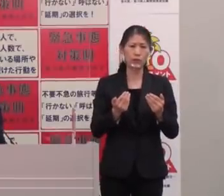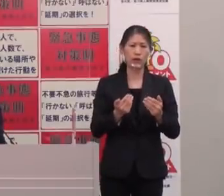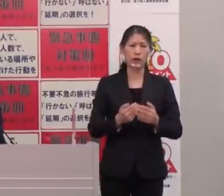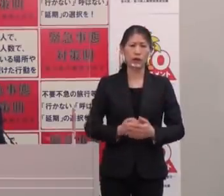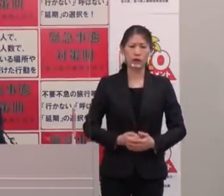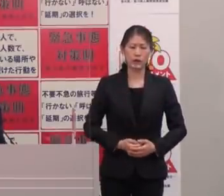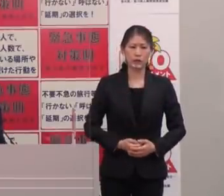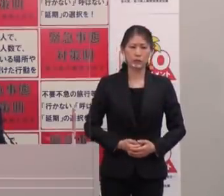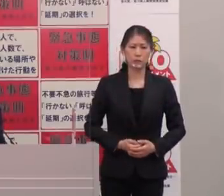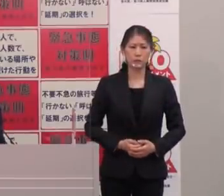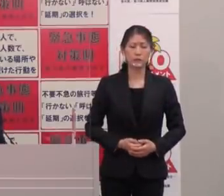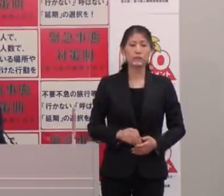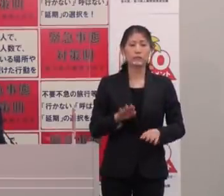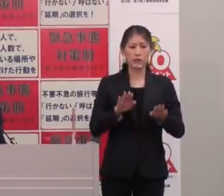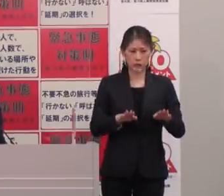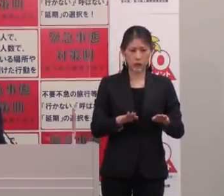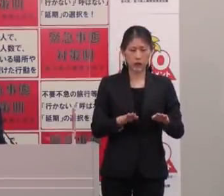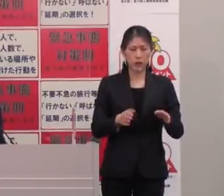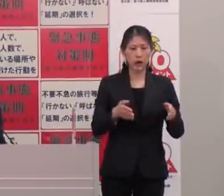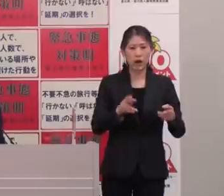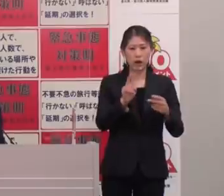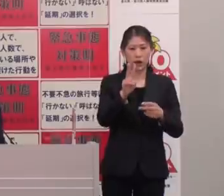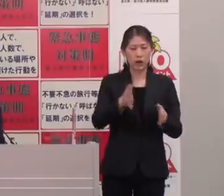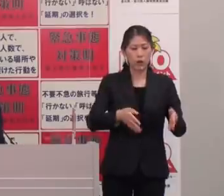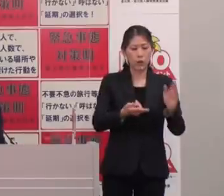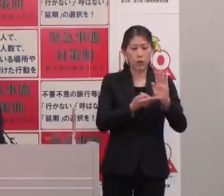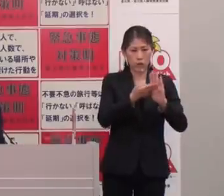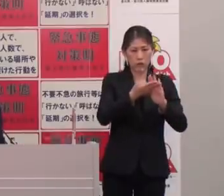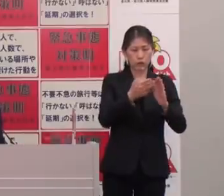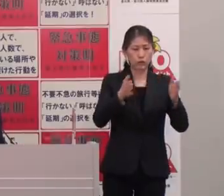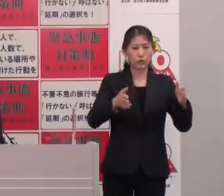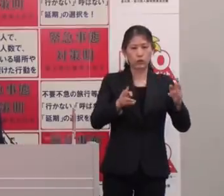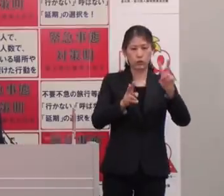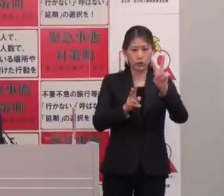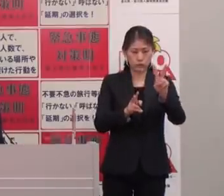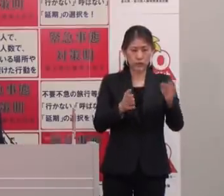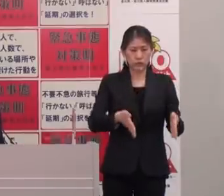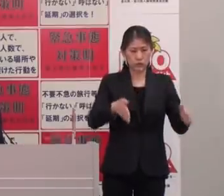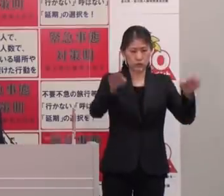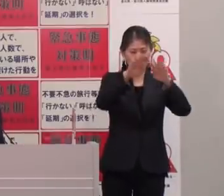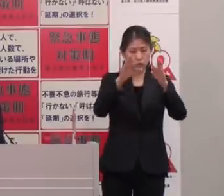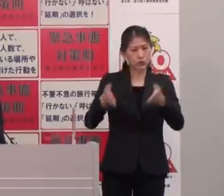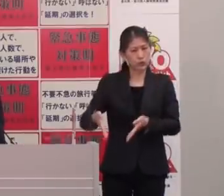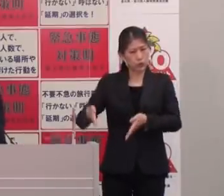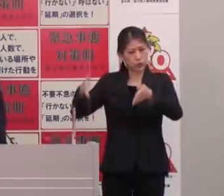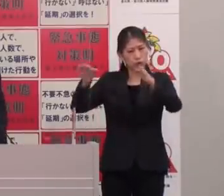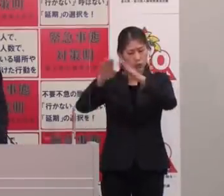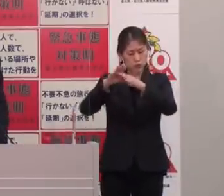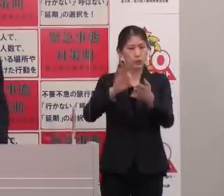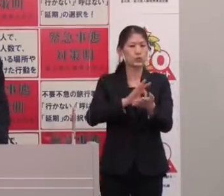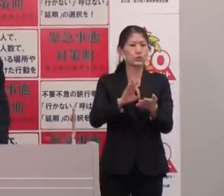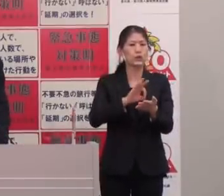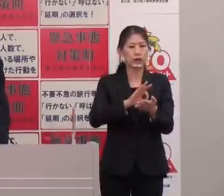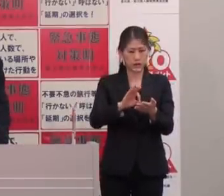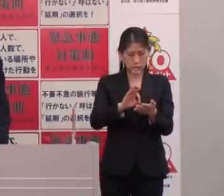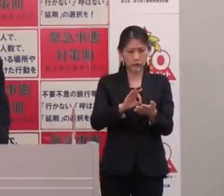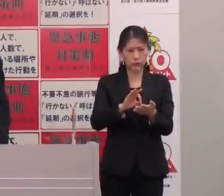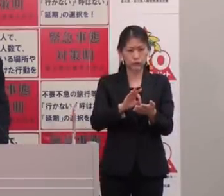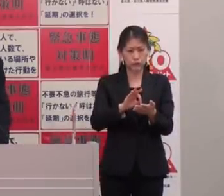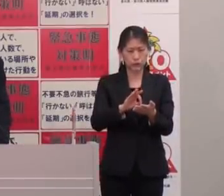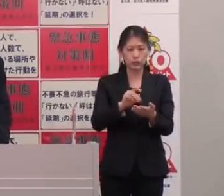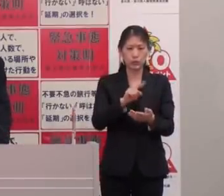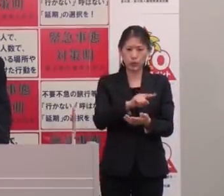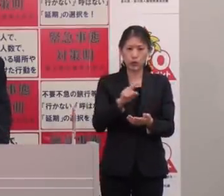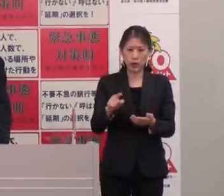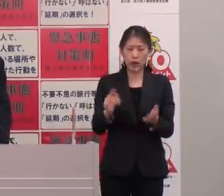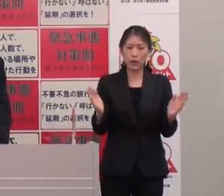現在2棟で入所を調整することで効率的に施設を活用するよう努め、 双方合わせて1